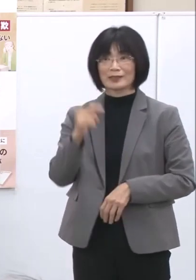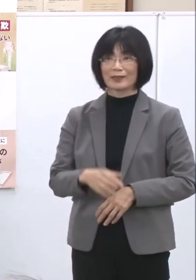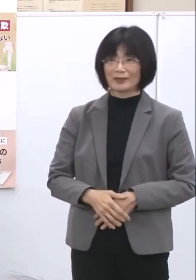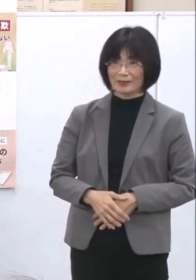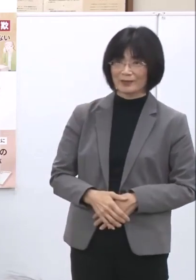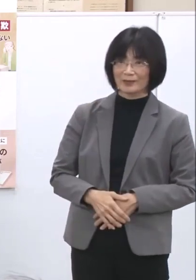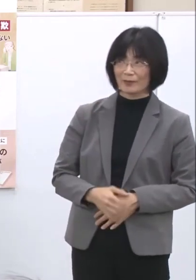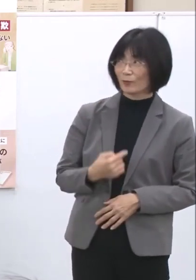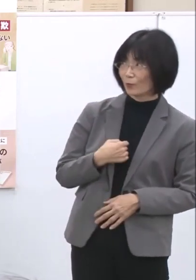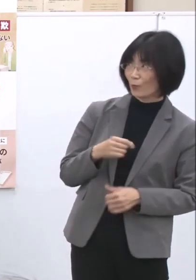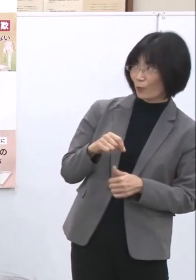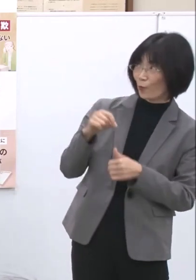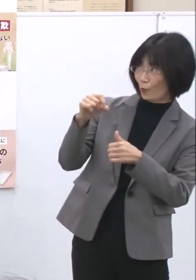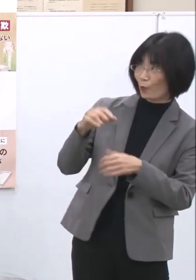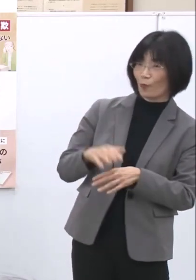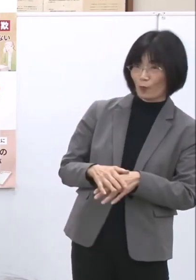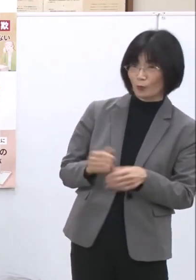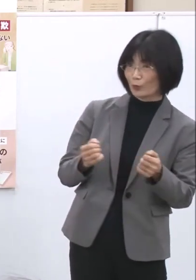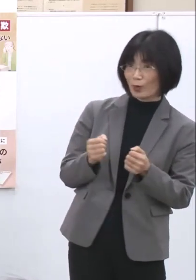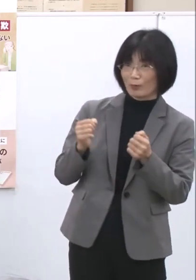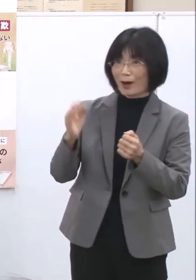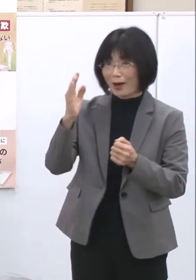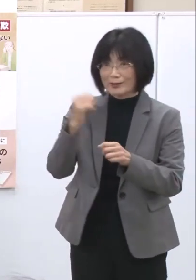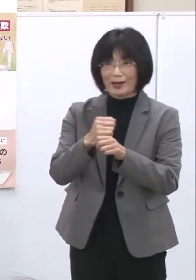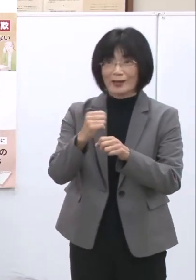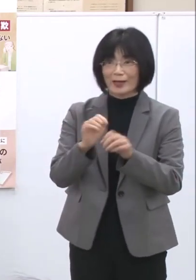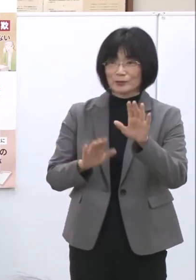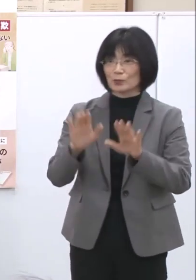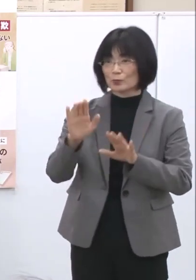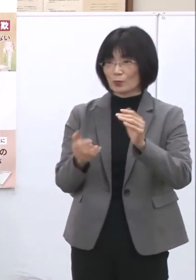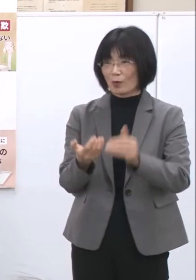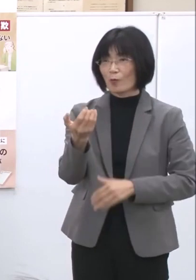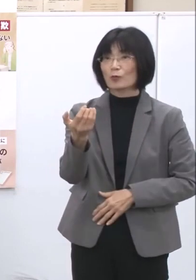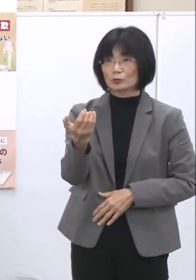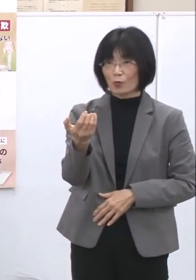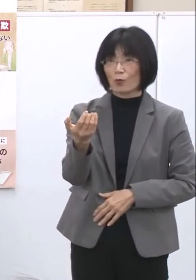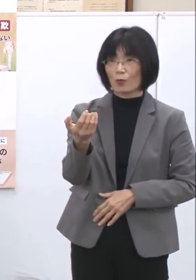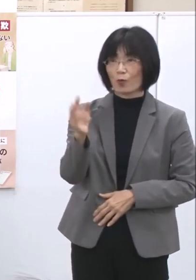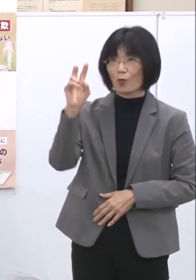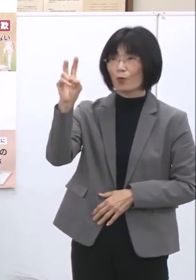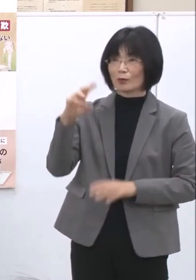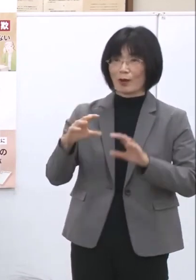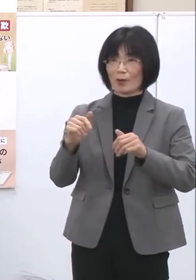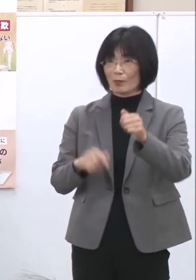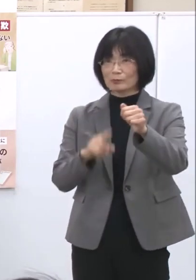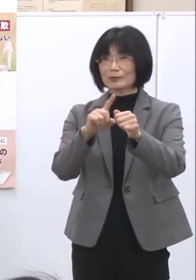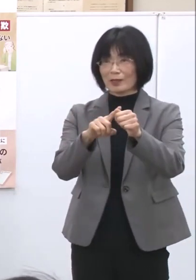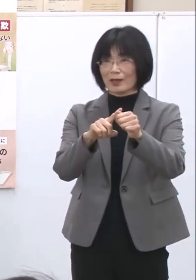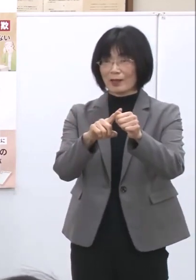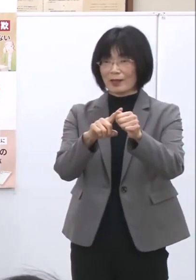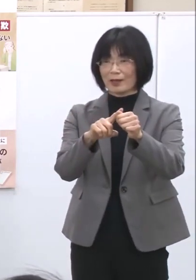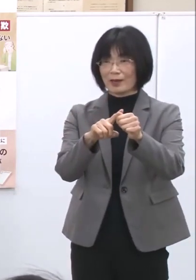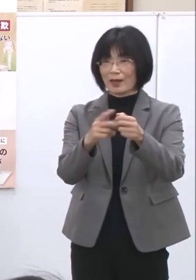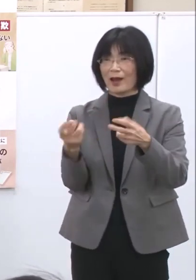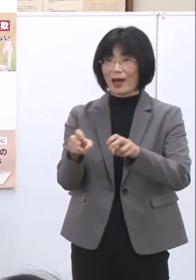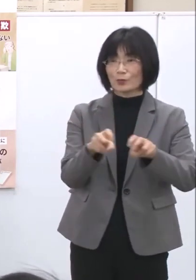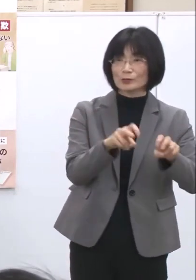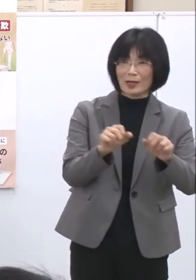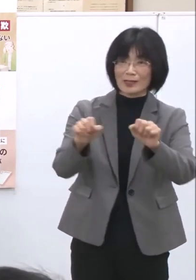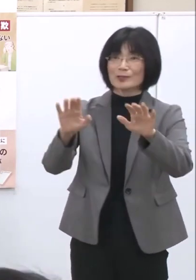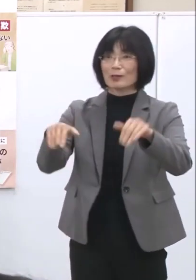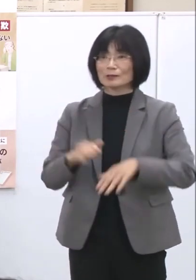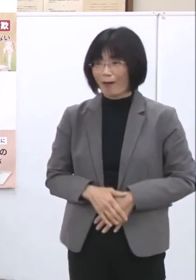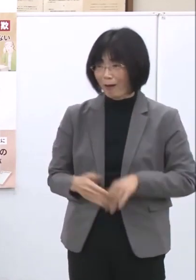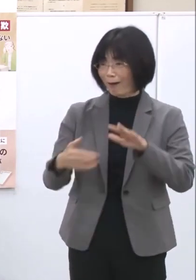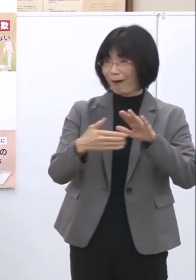ライバーさんが思っちゃうと、誰も手を挙げない状況になったらですね、大阪万博に向けてライドシェアしました、でも全然い